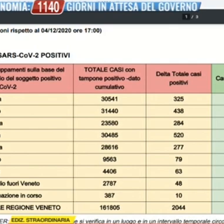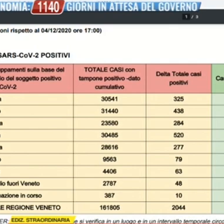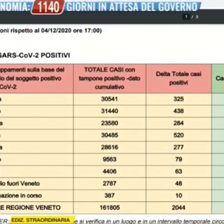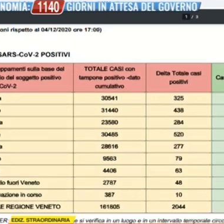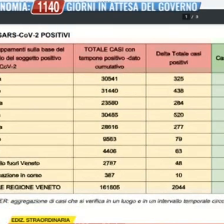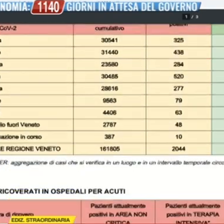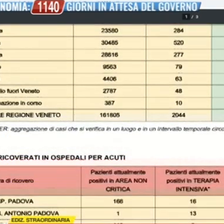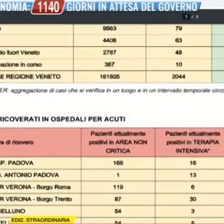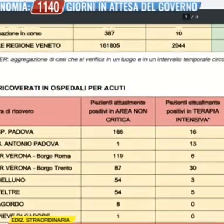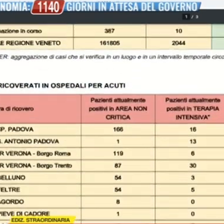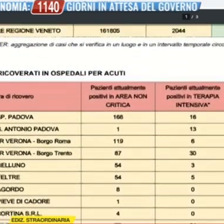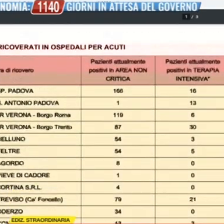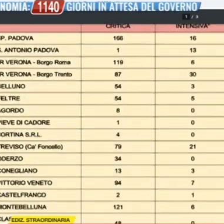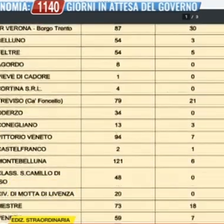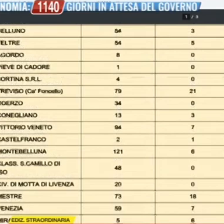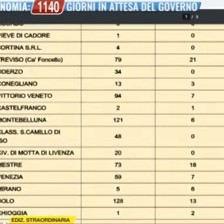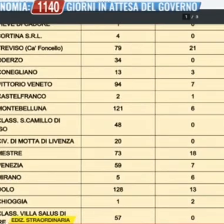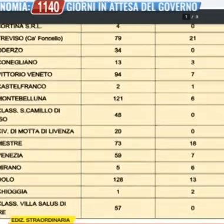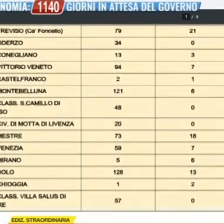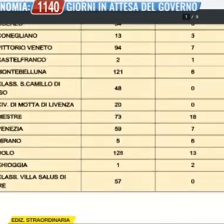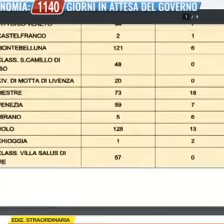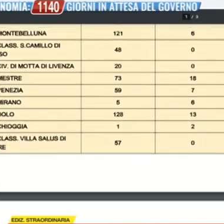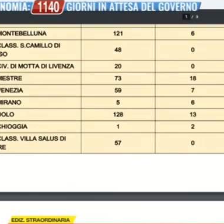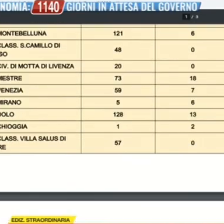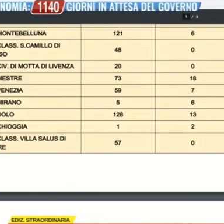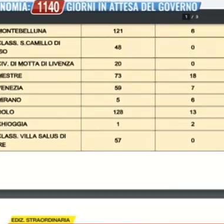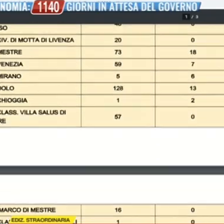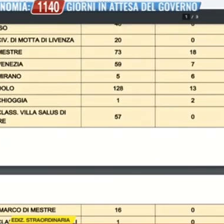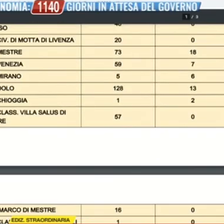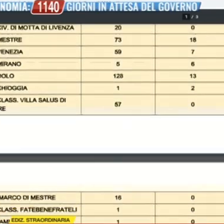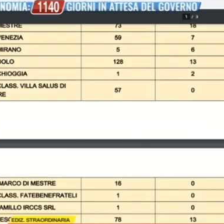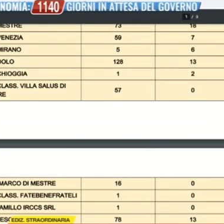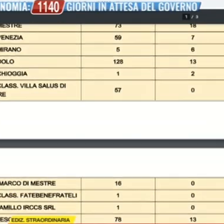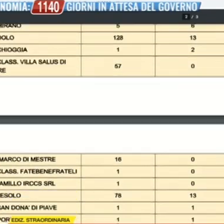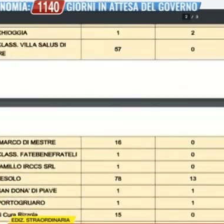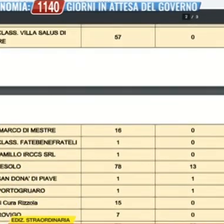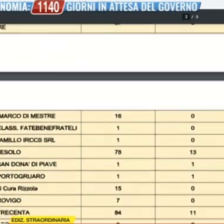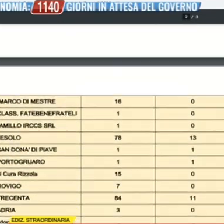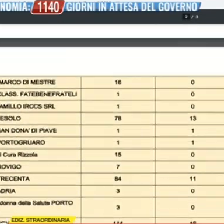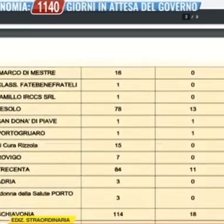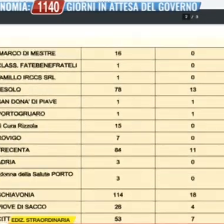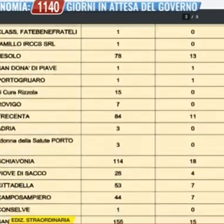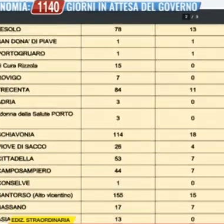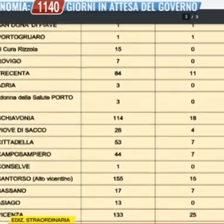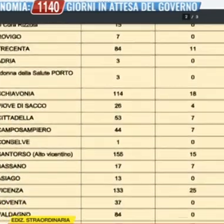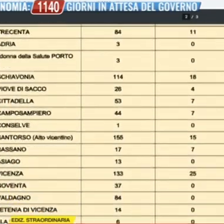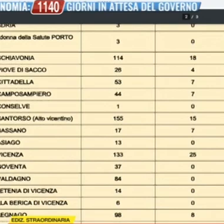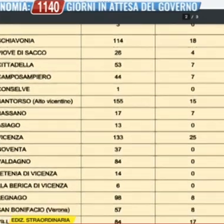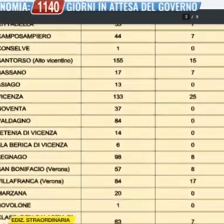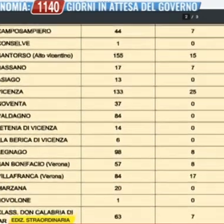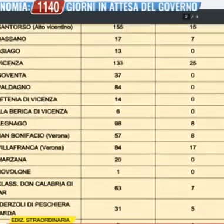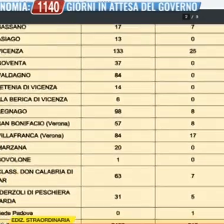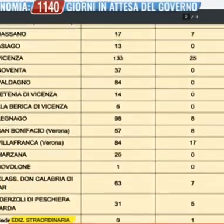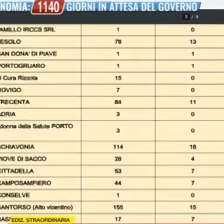in Veneto. Il dato poi sempre rilevante, che è stato un po' il protagonista del punto stampa oggi di Zaia, è quello dei